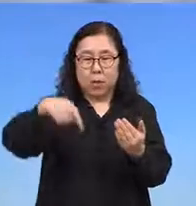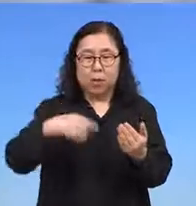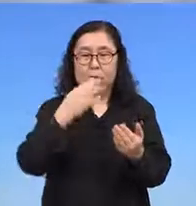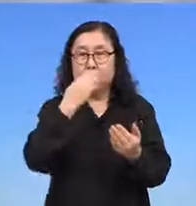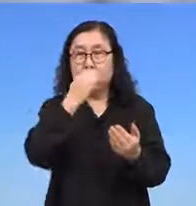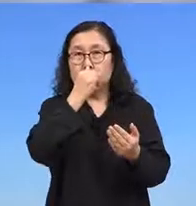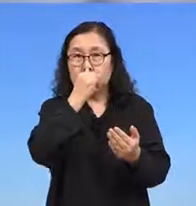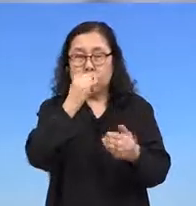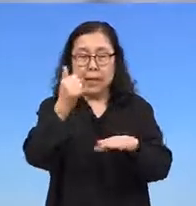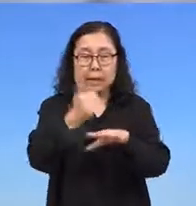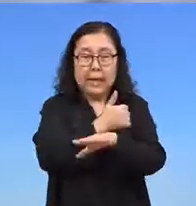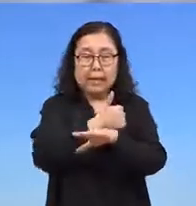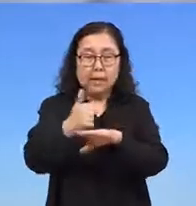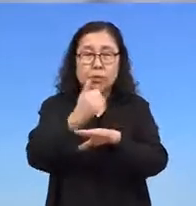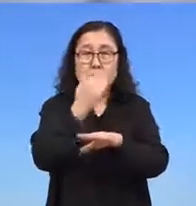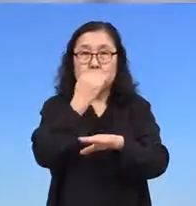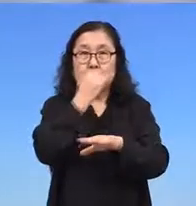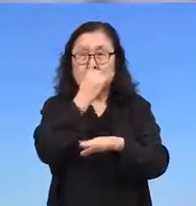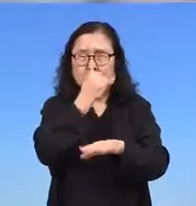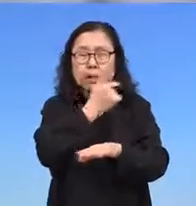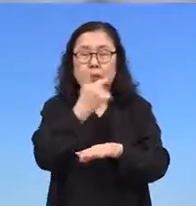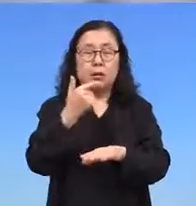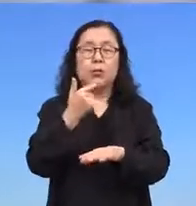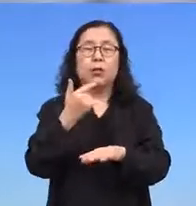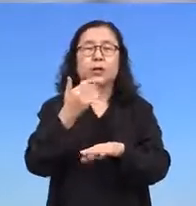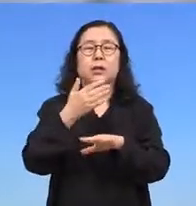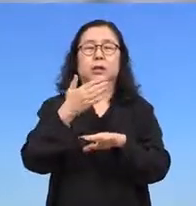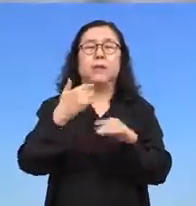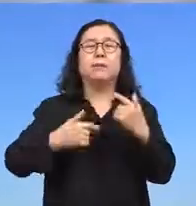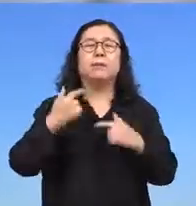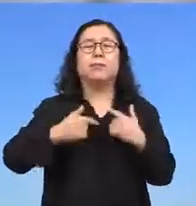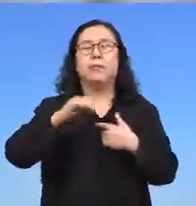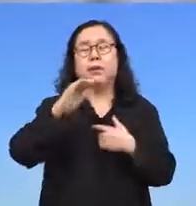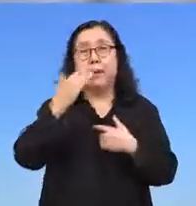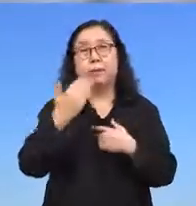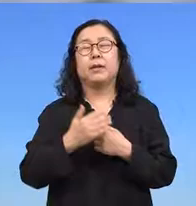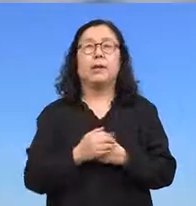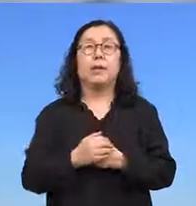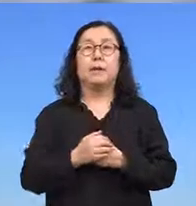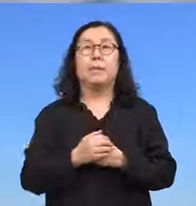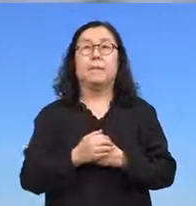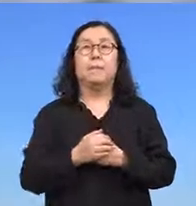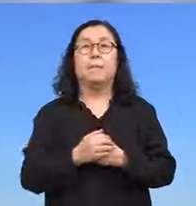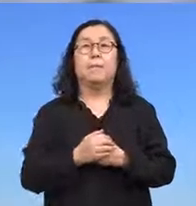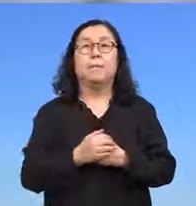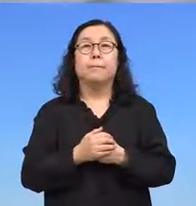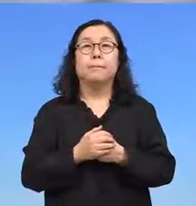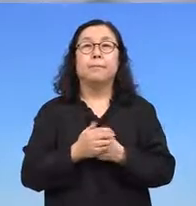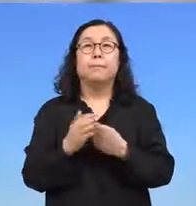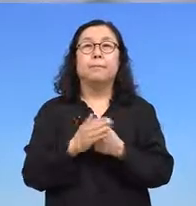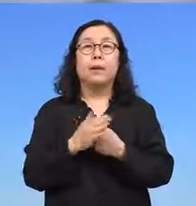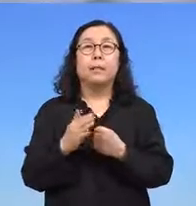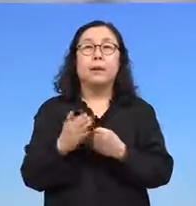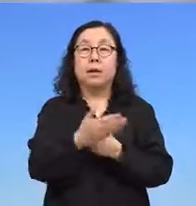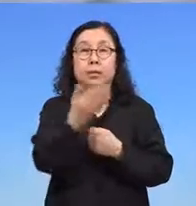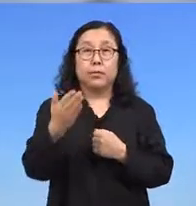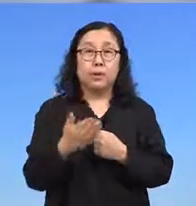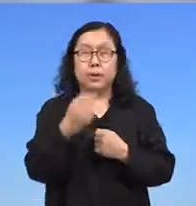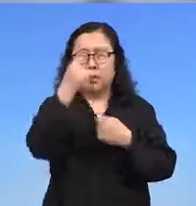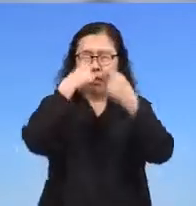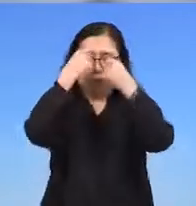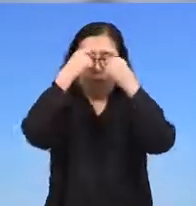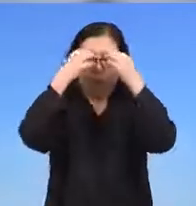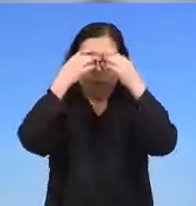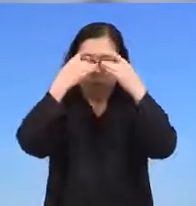가슴 벅차게 느껴지는 순간이 지금 너무 많습니다. 그래서 저는 우리 성도님들에게 진짜